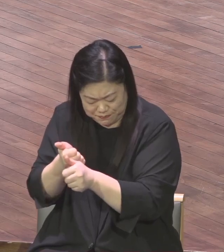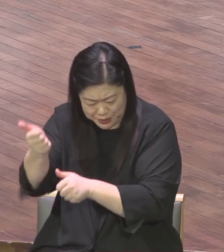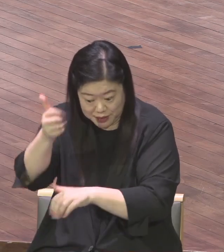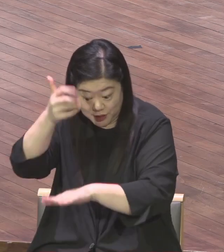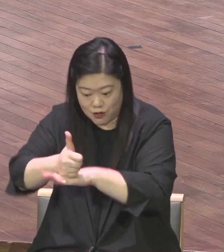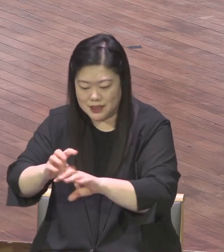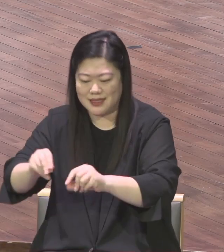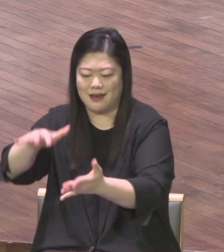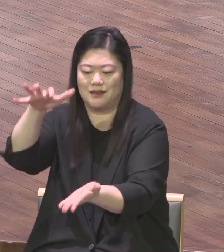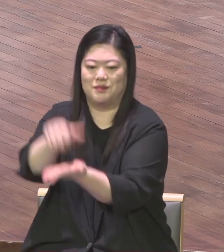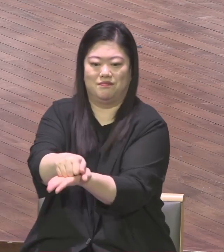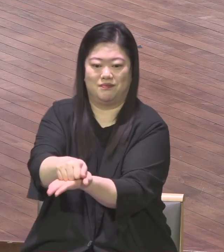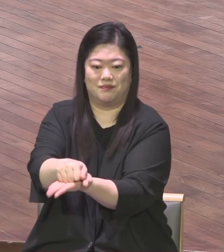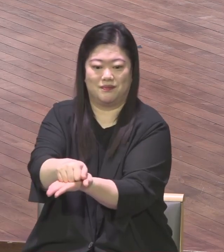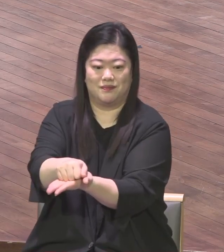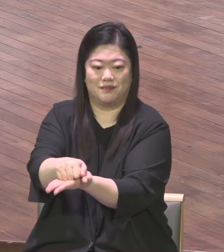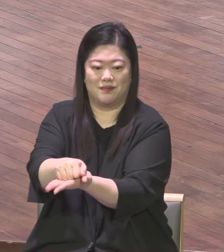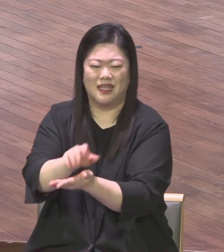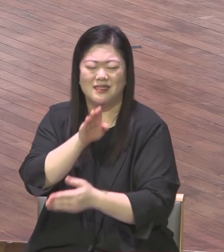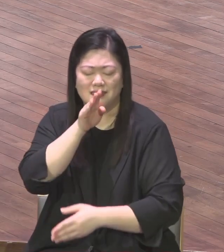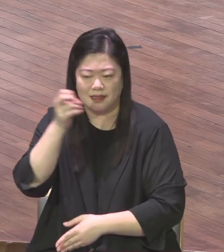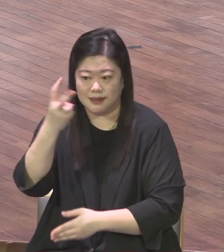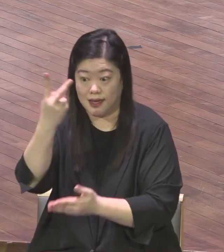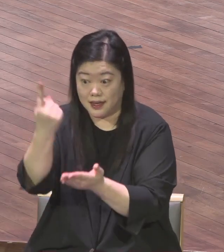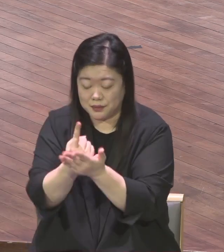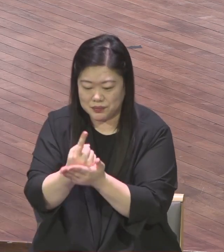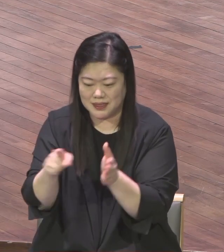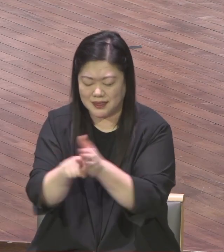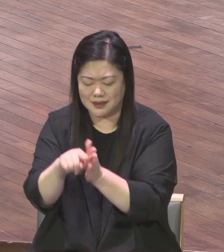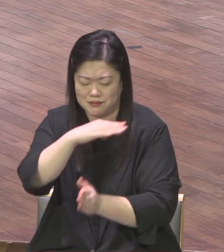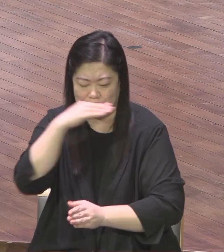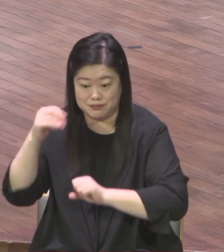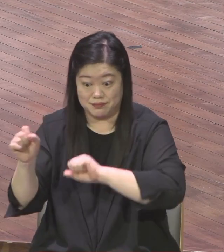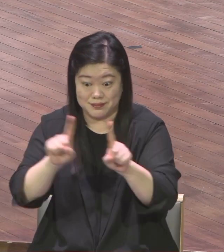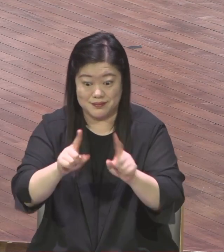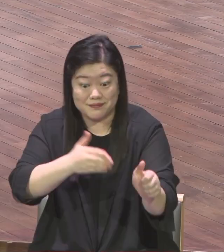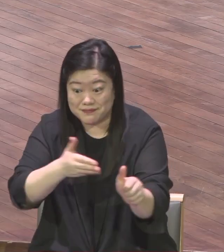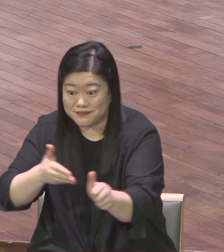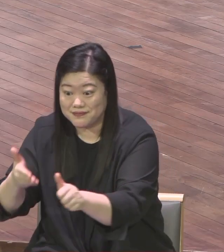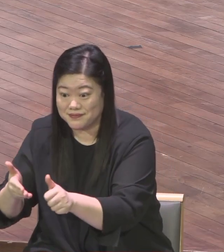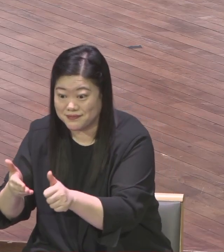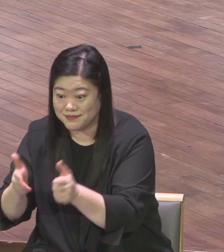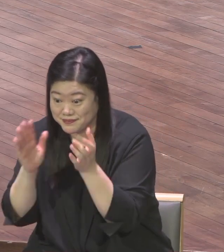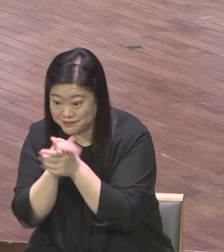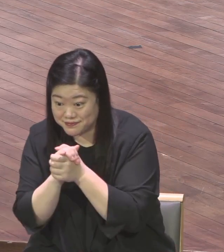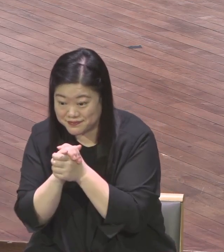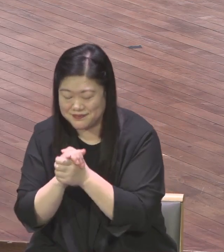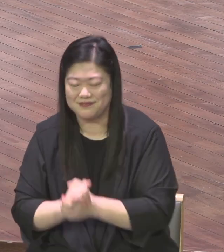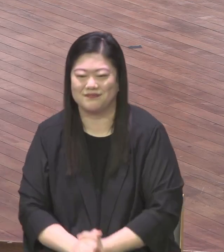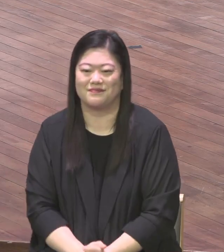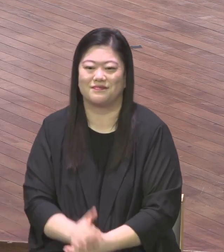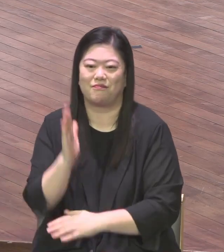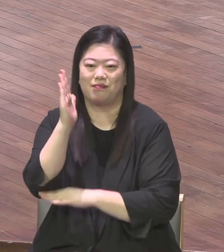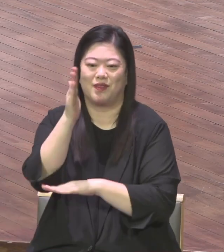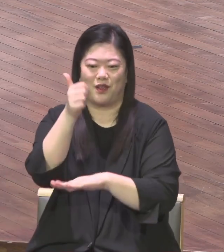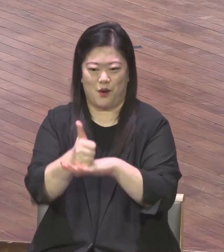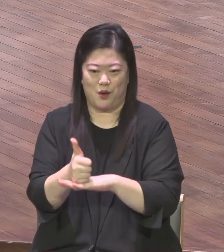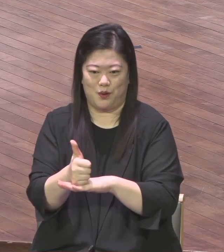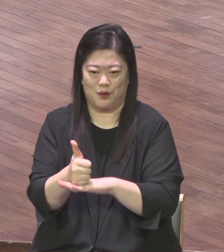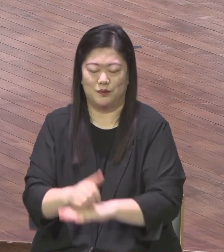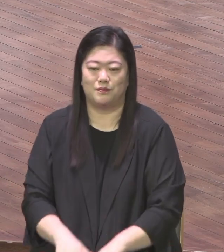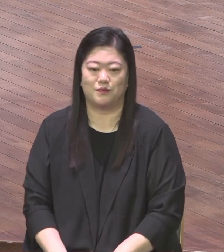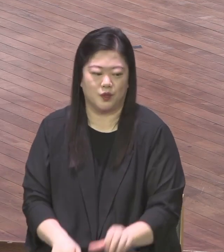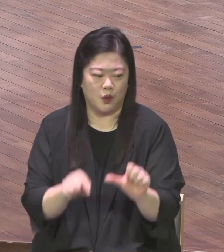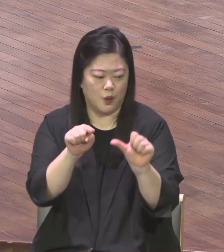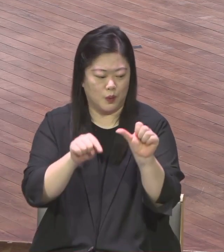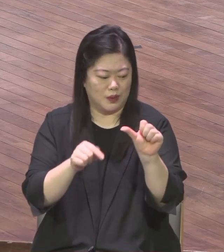차지하는 성경적 재림 신앙인들 다 되시기를 주님으로 축복합니다. 결론입니다. 9절로 11절